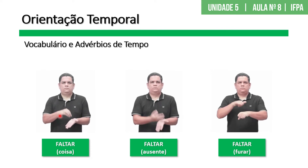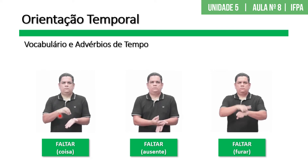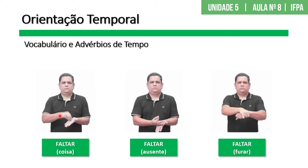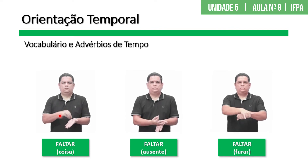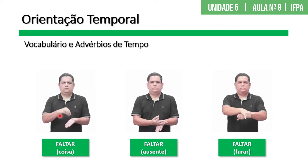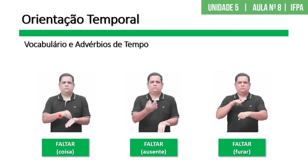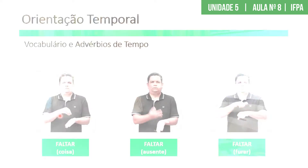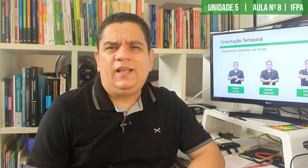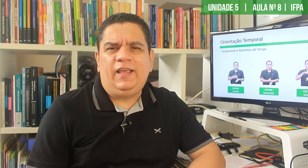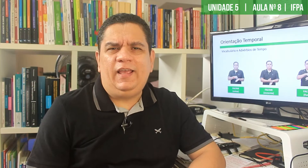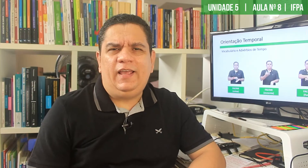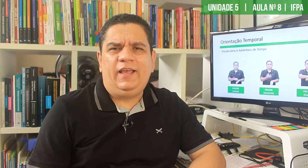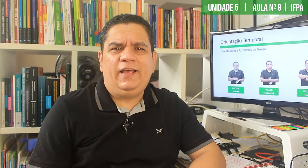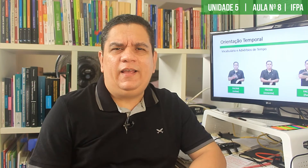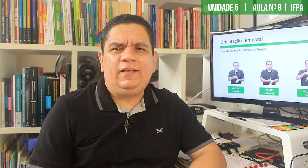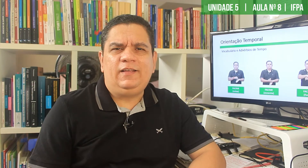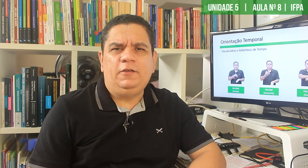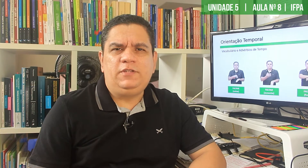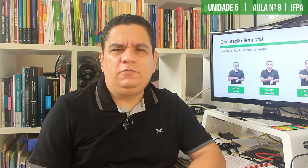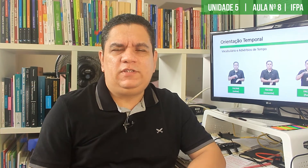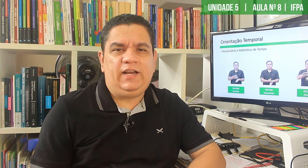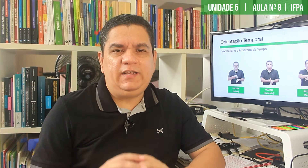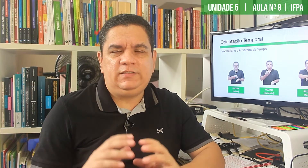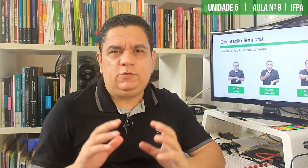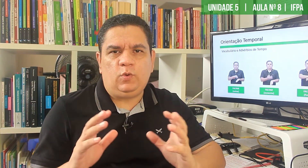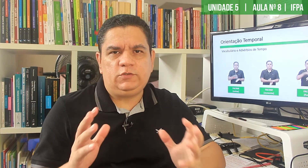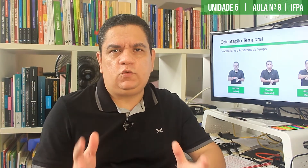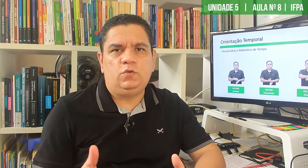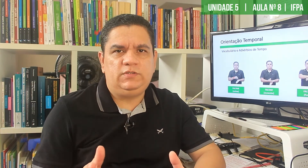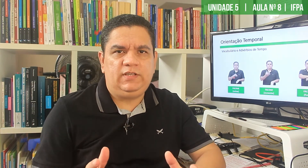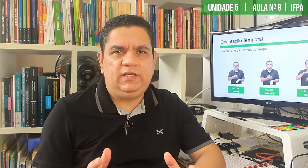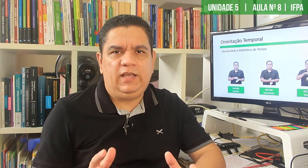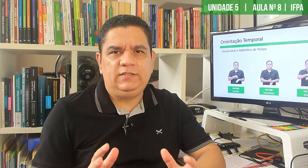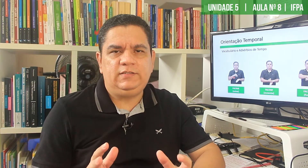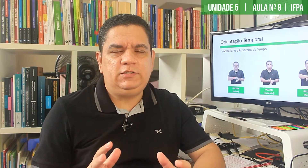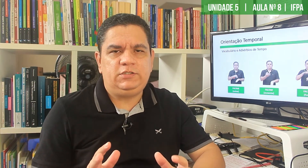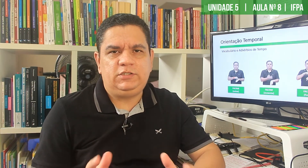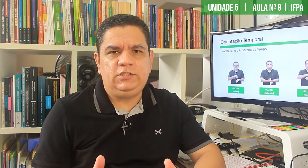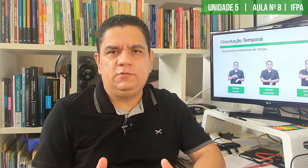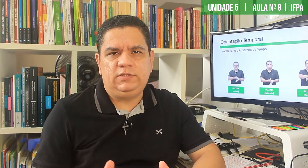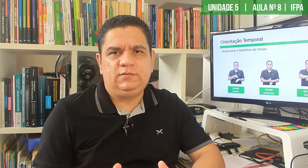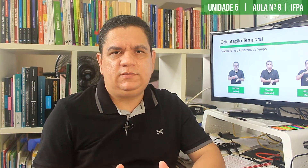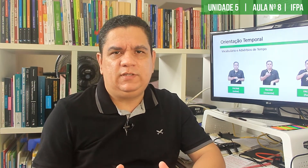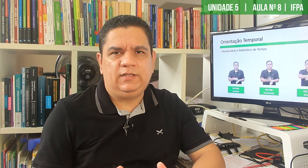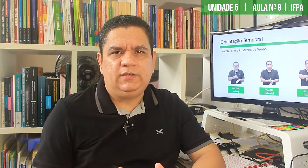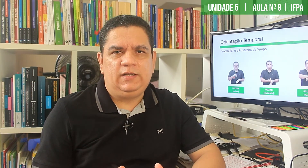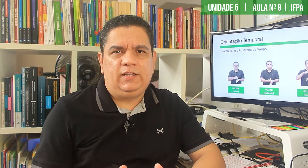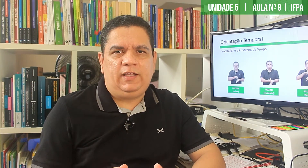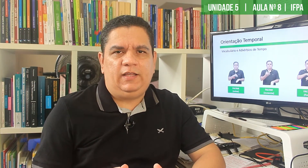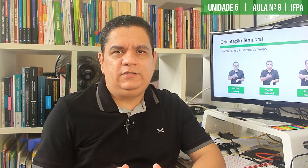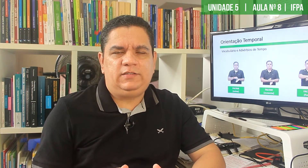faltar, eu tenho 3 situações em que eles se distinguem, né? Eles